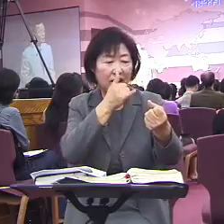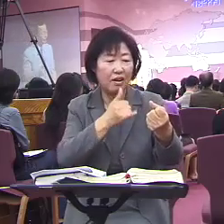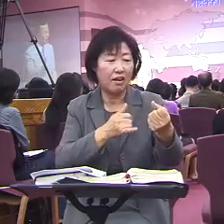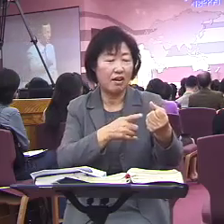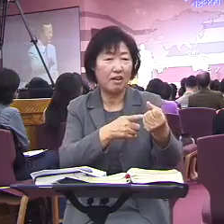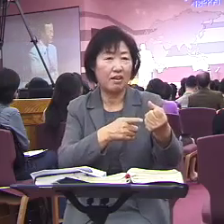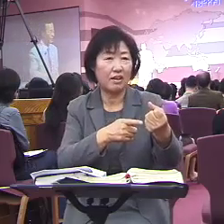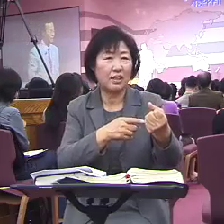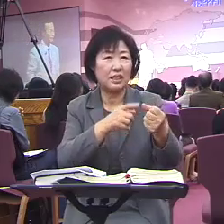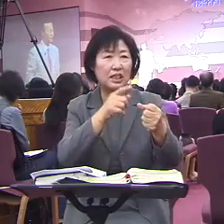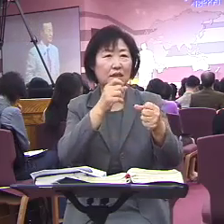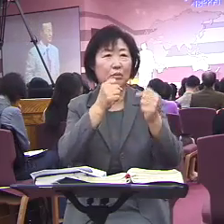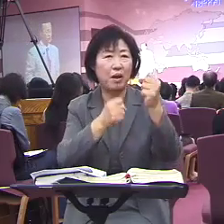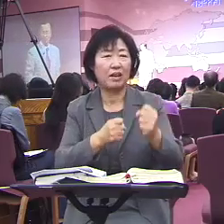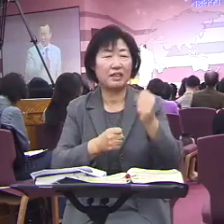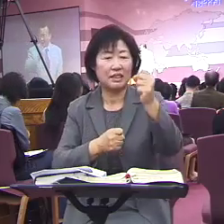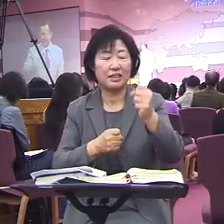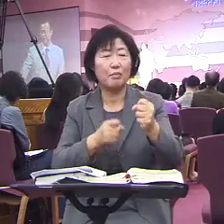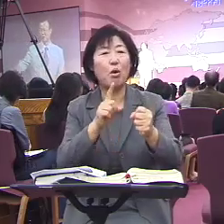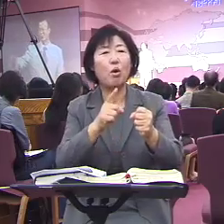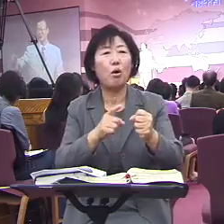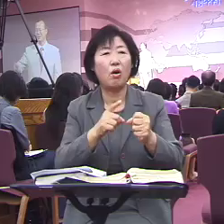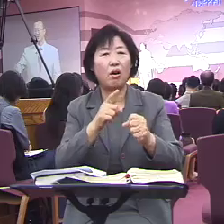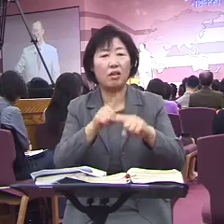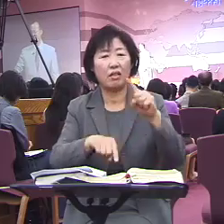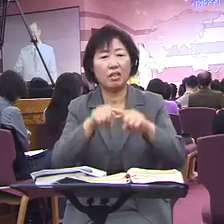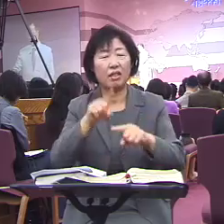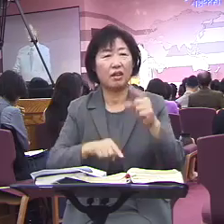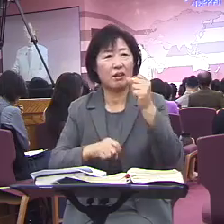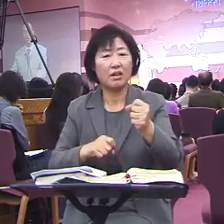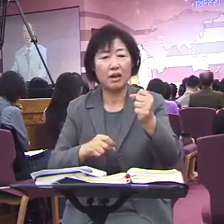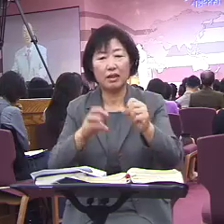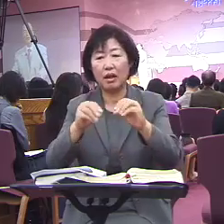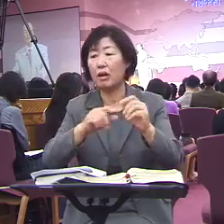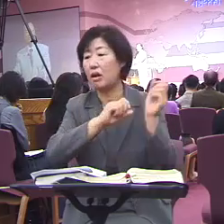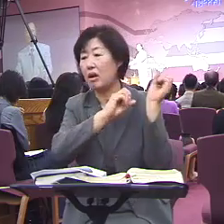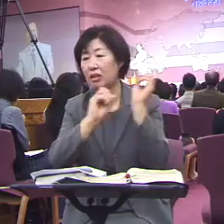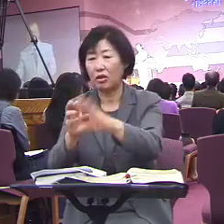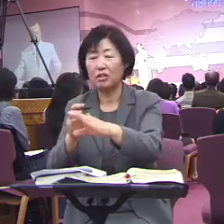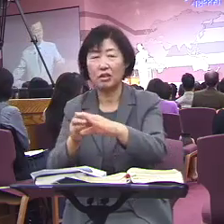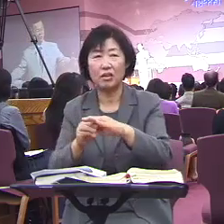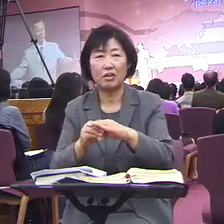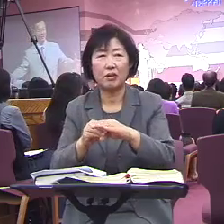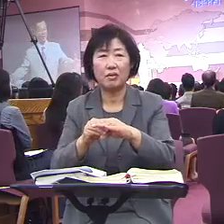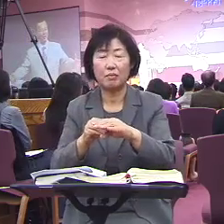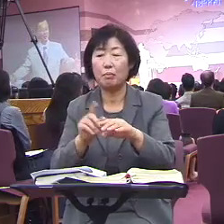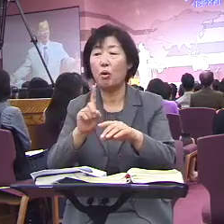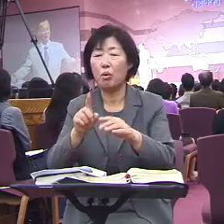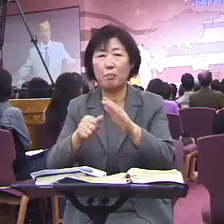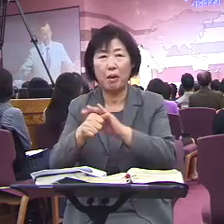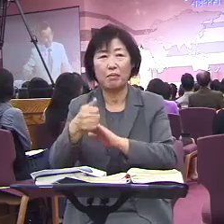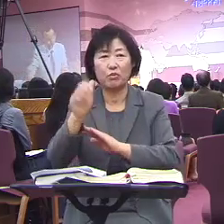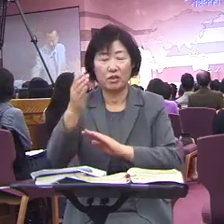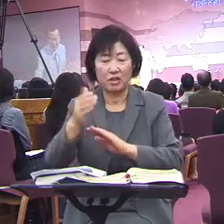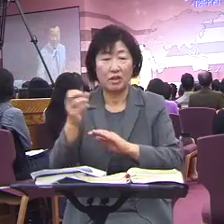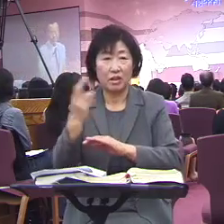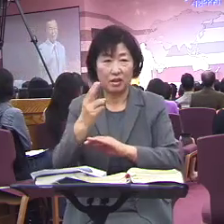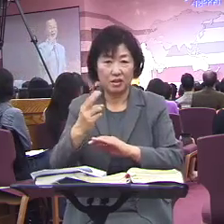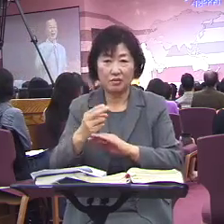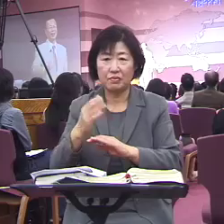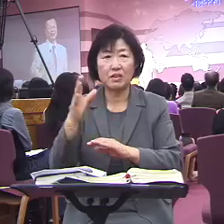주님, 지팡이입니다. 그 지팡이를 땅에 던져. 땅에 던지니까 뱀이 됩니다.